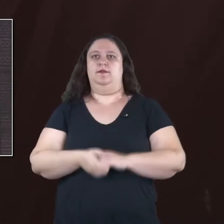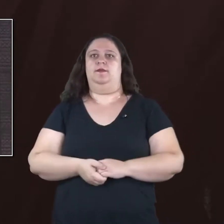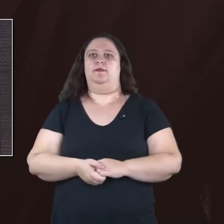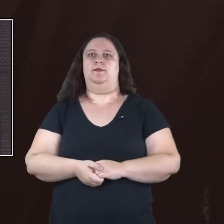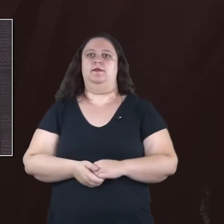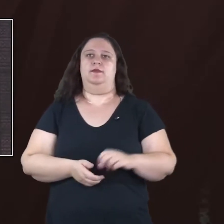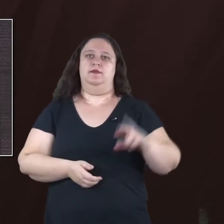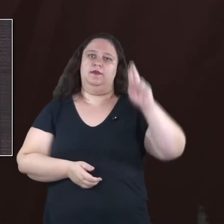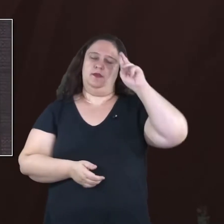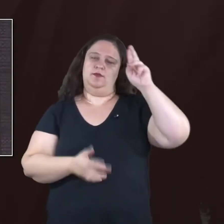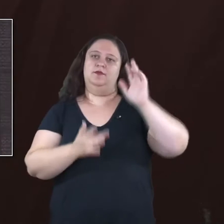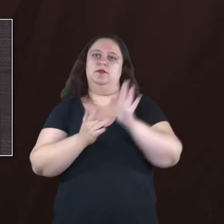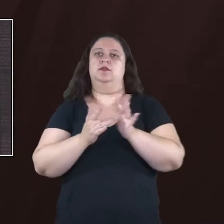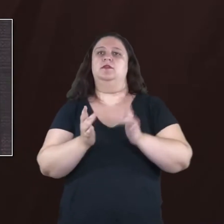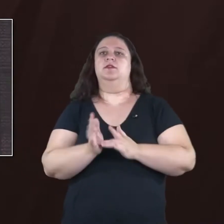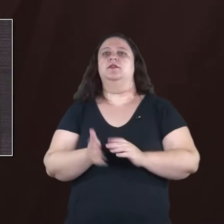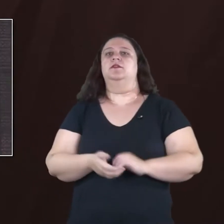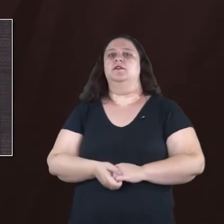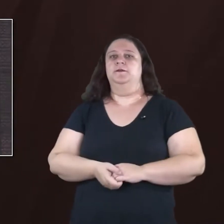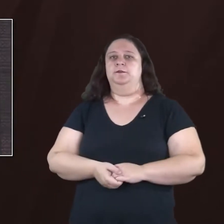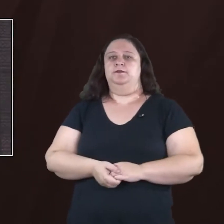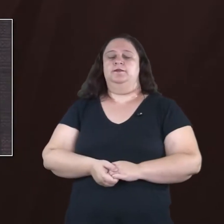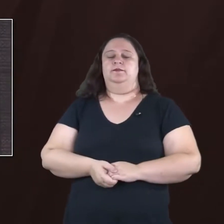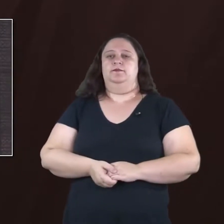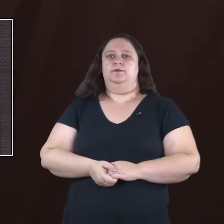Senhor Jesus.